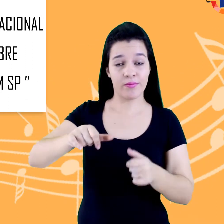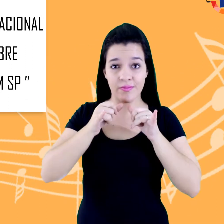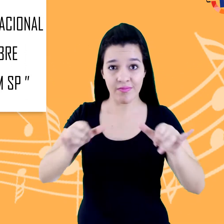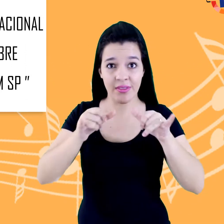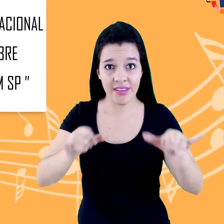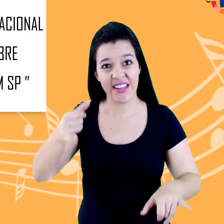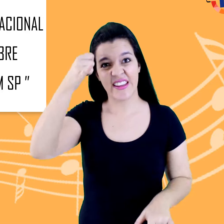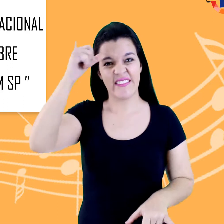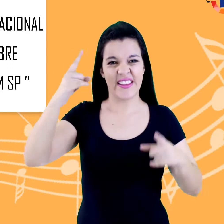São Paulo.